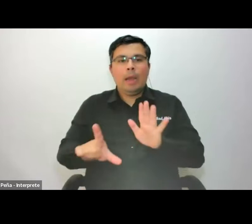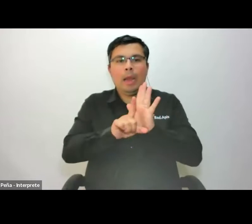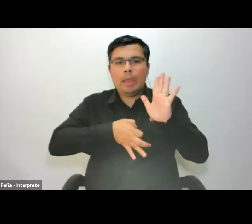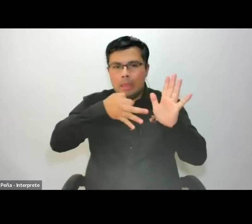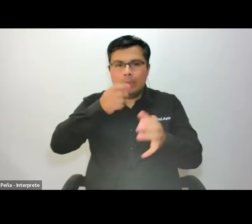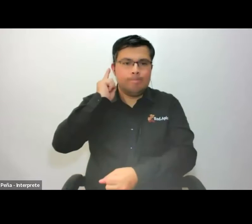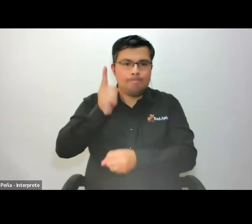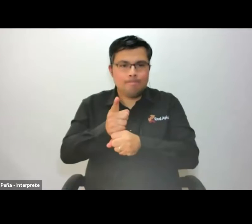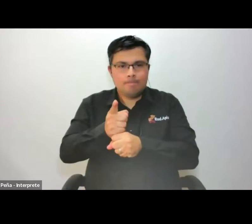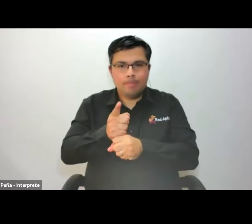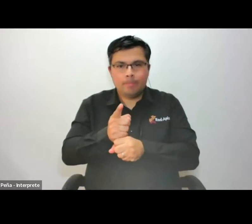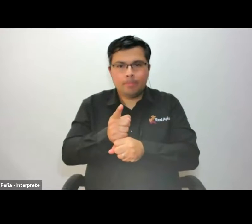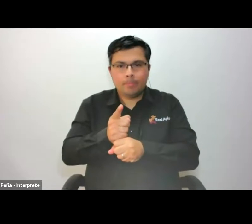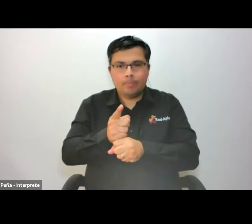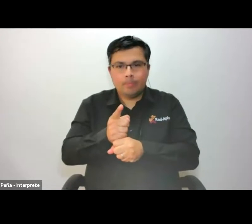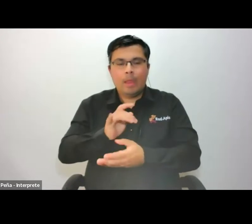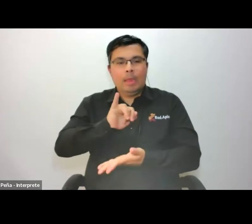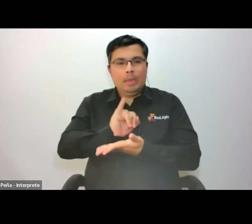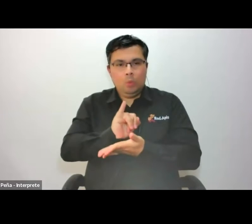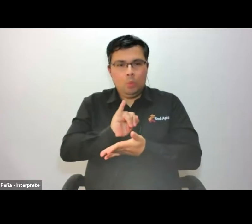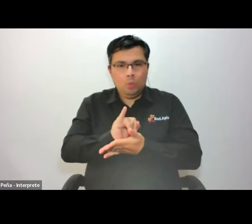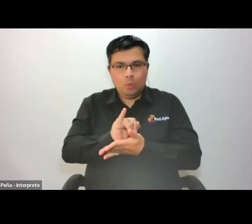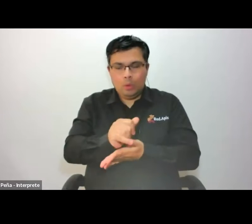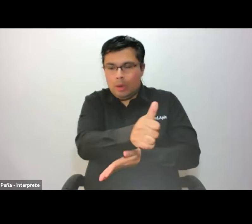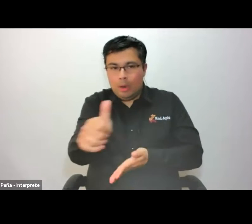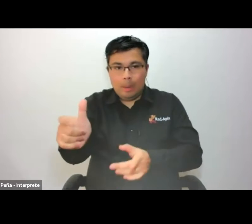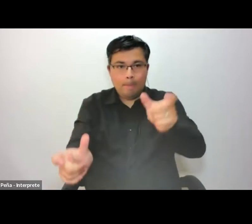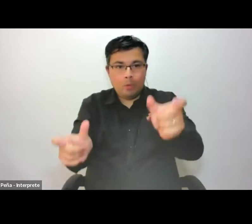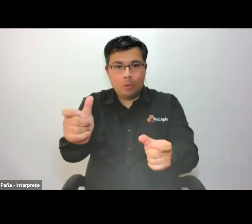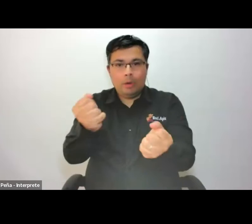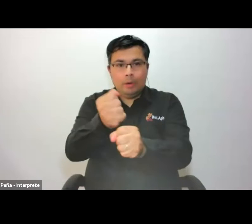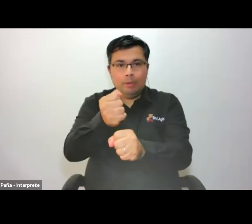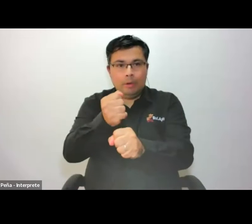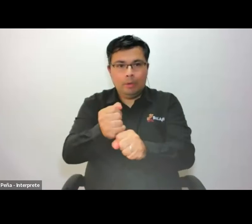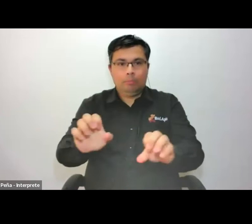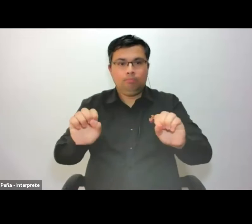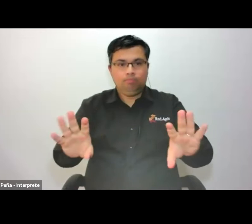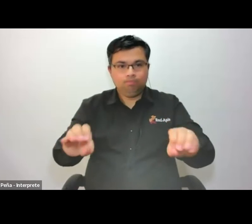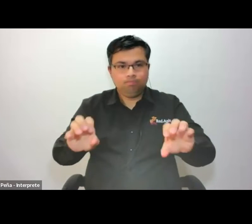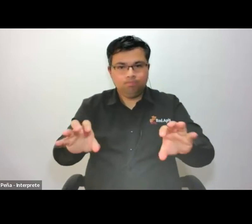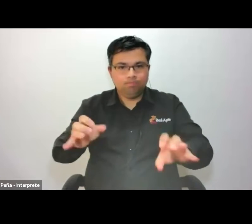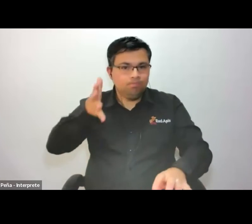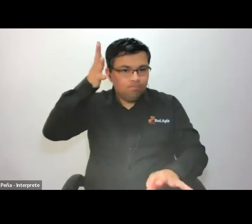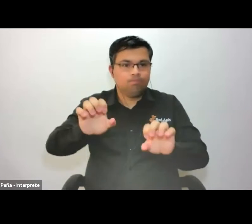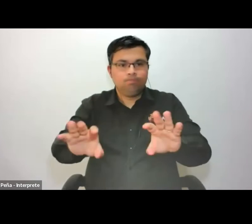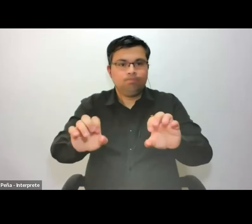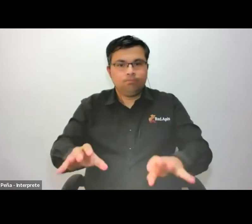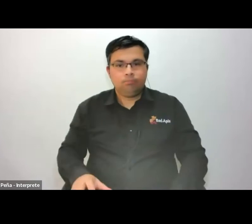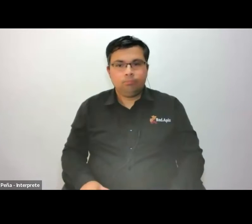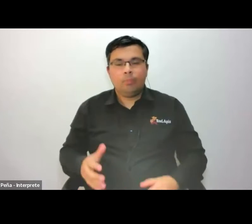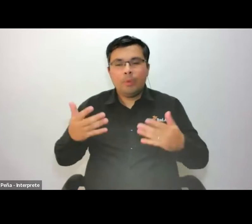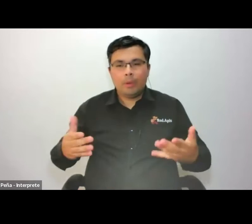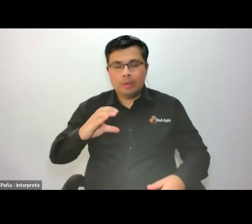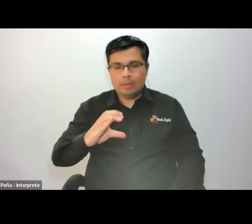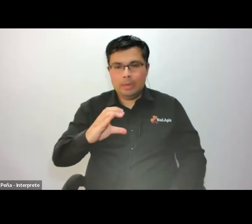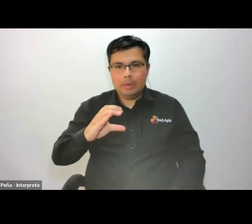obligaciones para el ministerio en ese sentido, a través del CPIP, Pero independiente de eso, los establecimientos